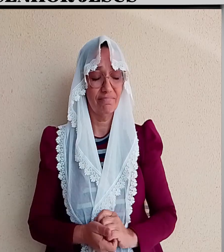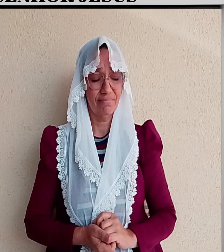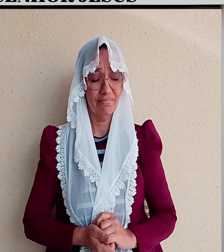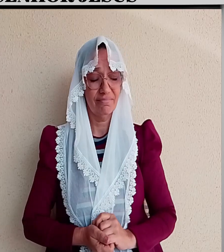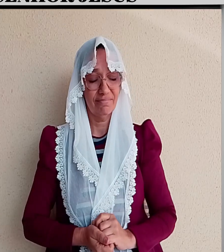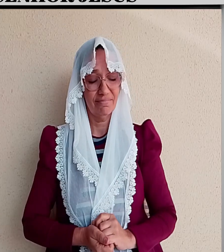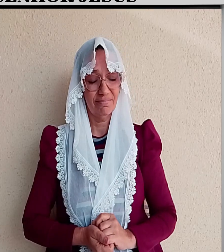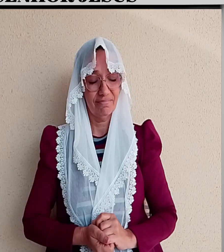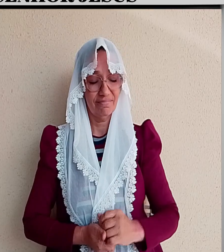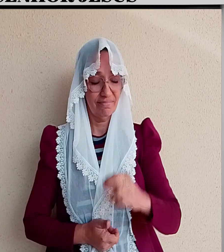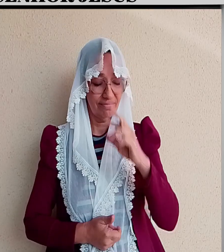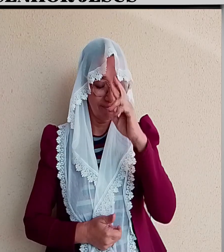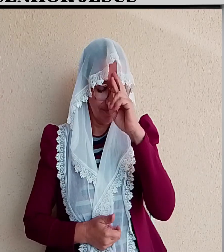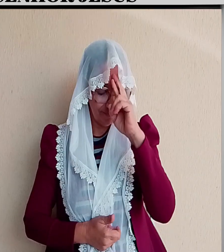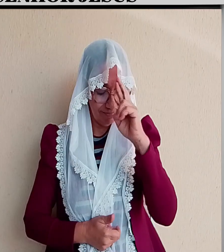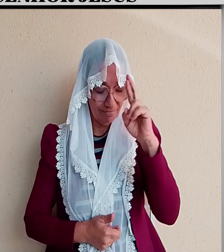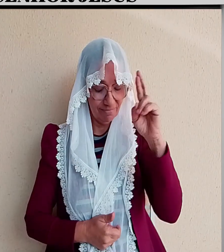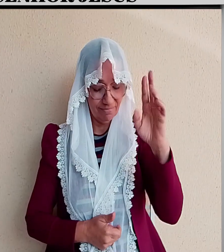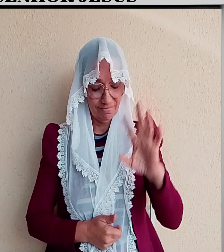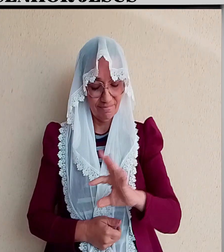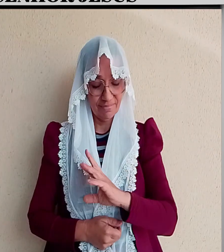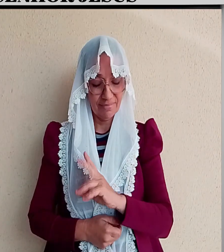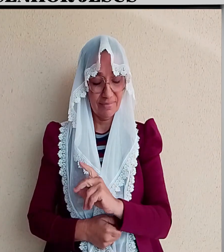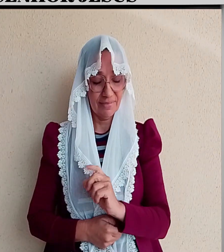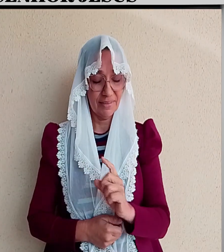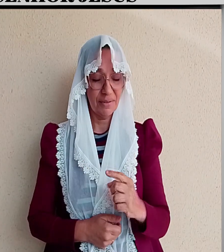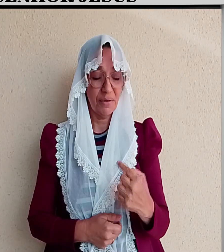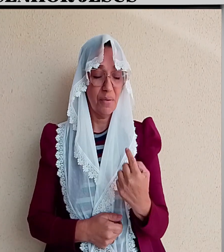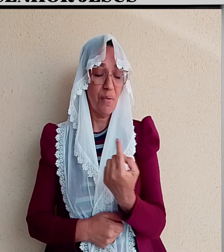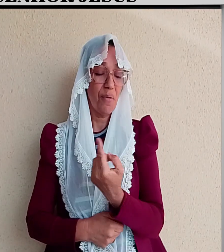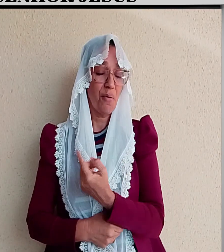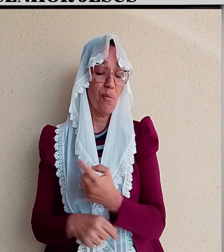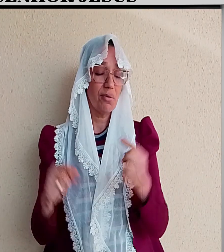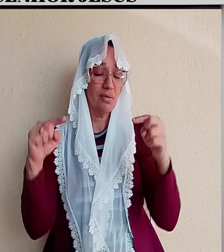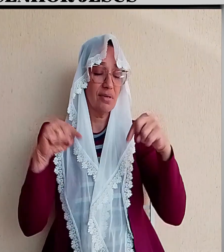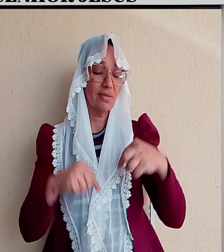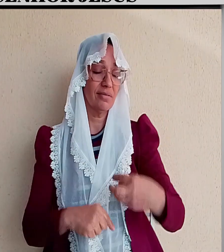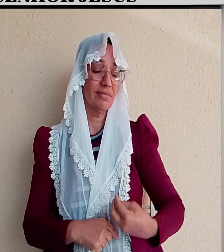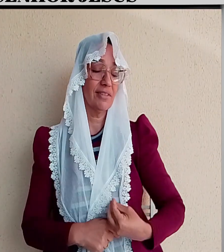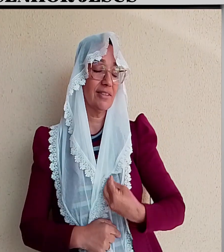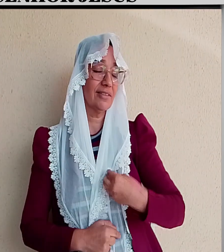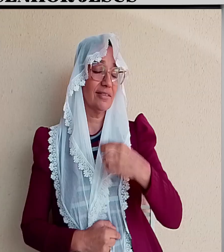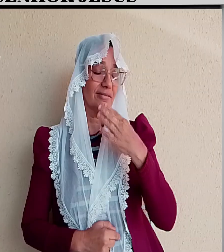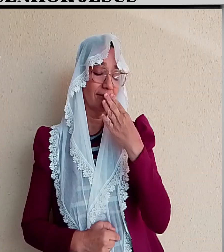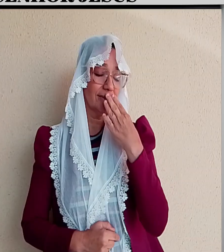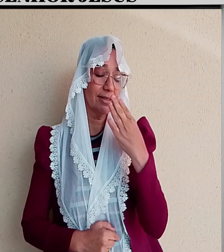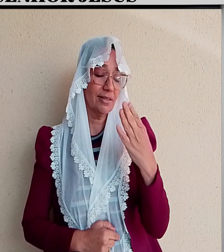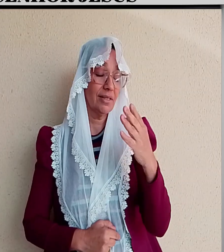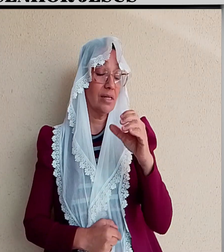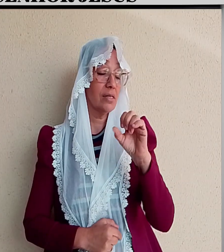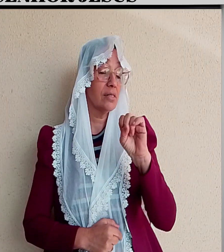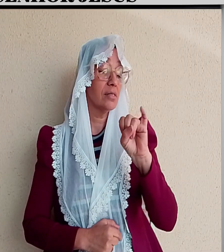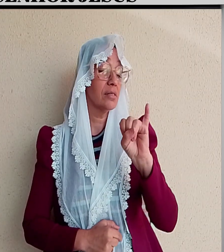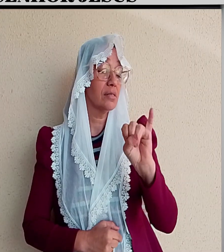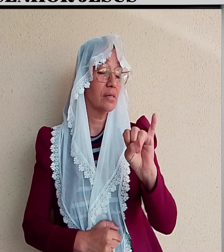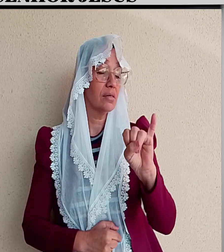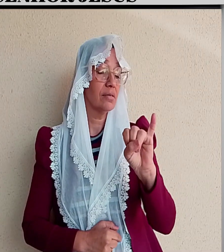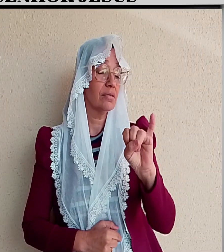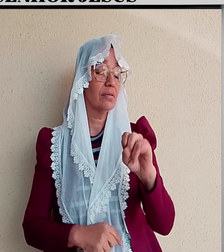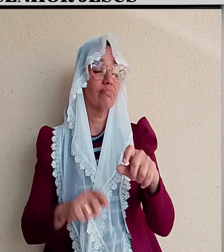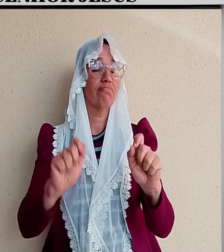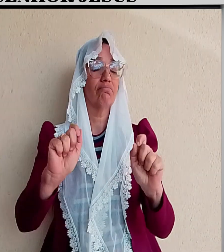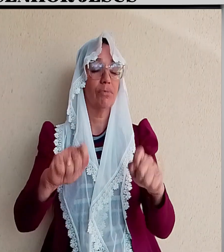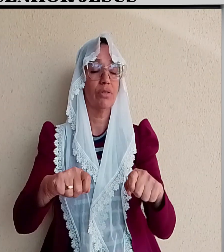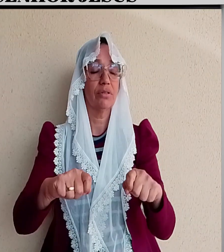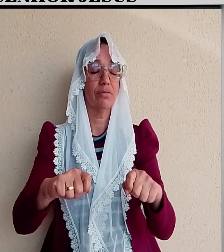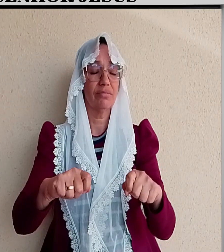e te temem, estamos aqui para te pedir mais uma vez, se possível, se tu quiseres, pelo teu Filho amado, perdoa as